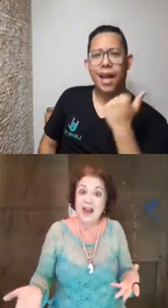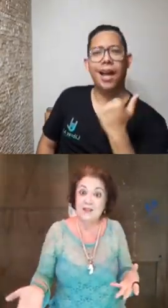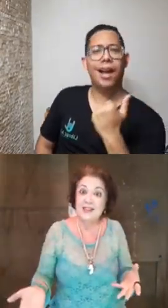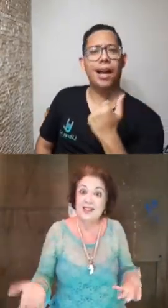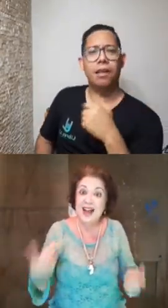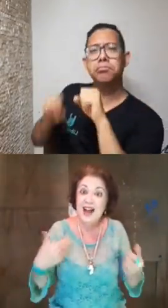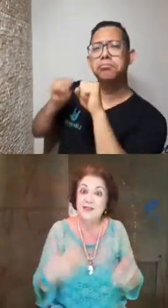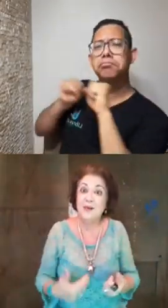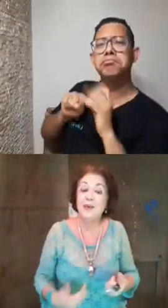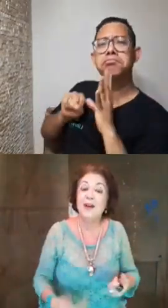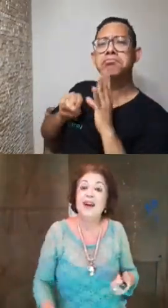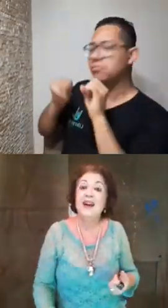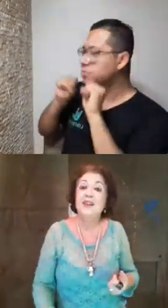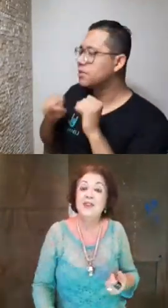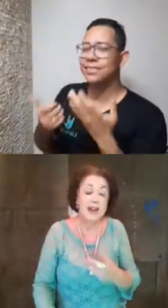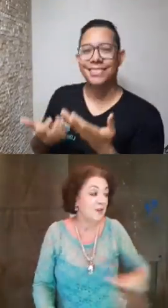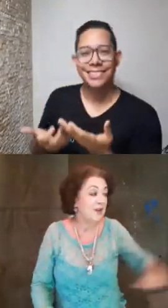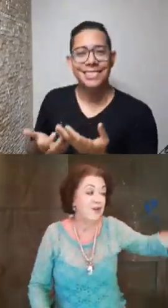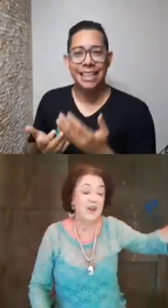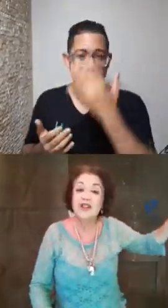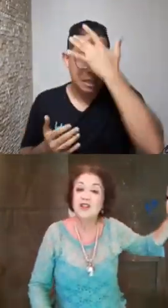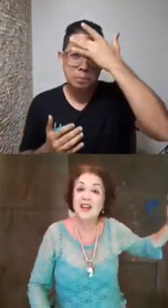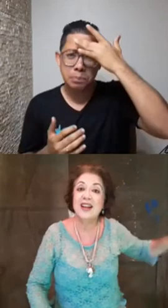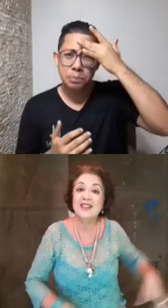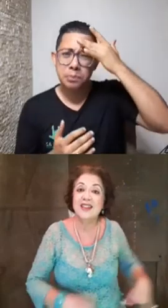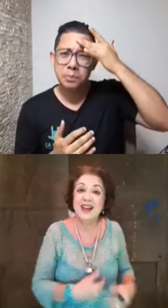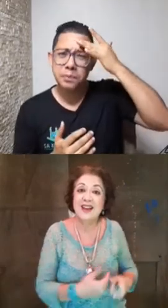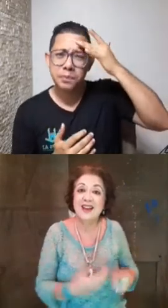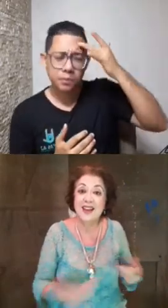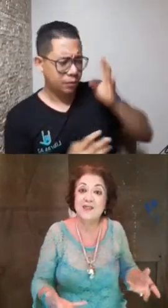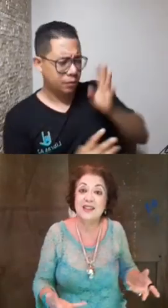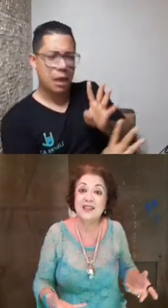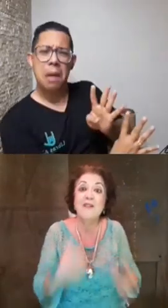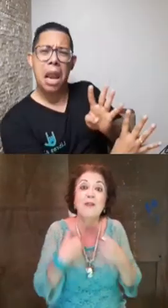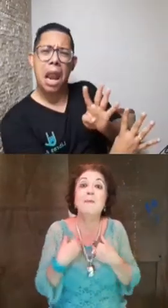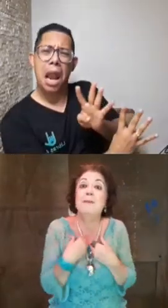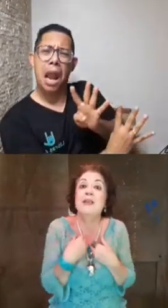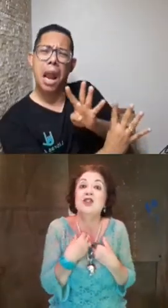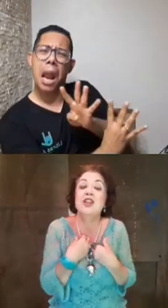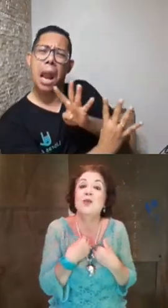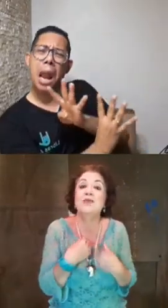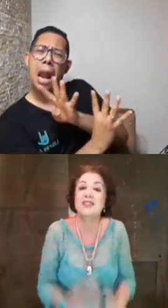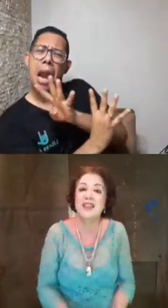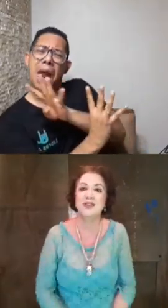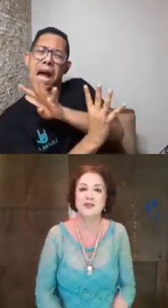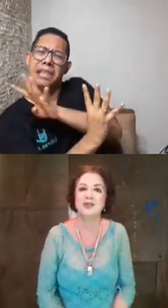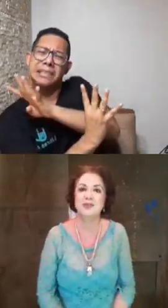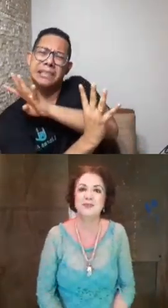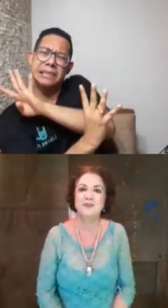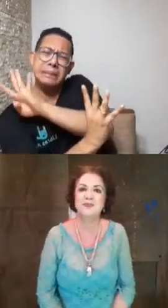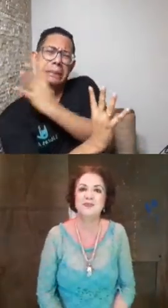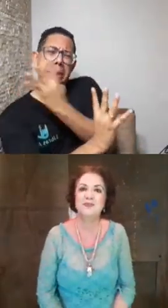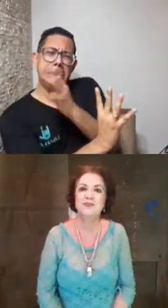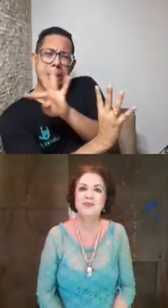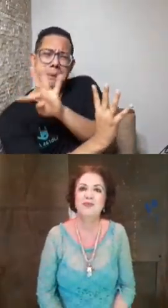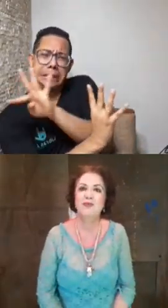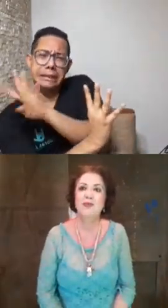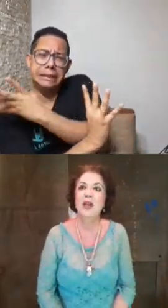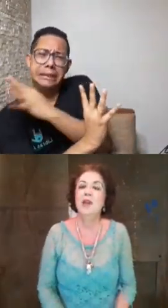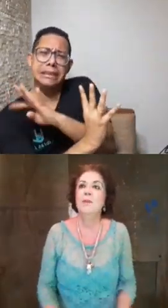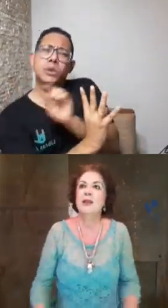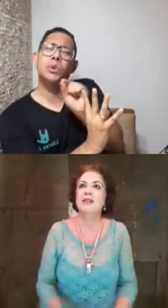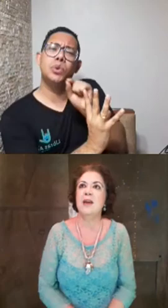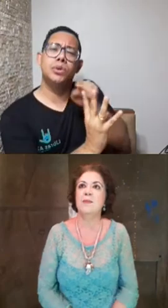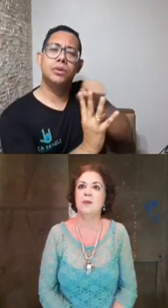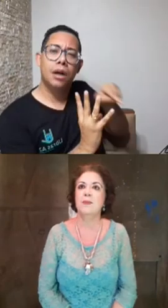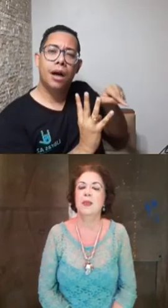e a visitavam, ficaram na frente da casa dela e a visitavam para pedir conselhos.